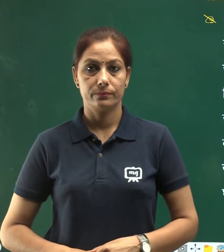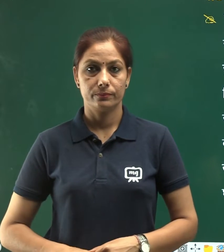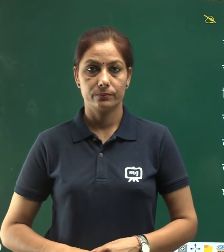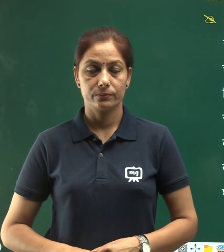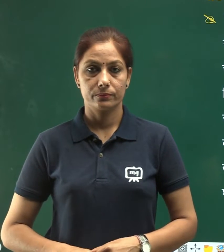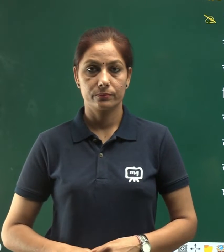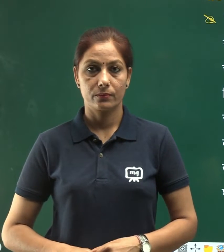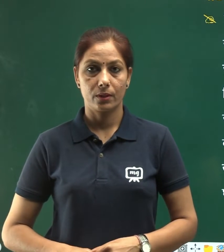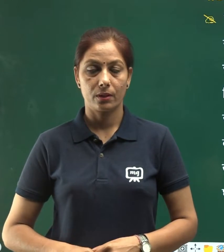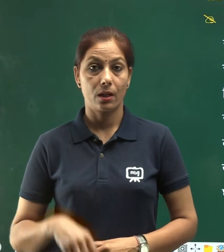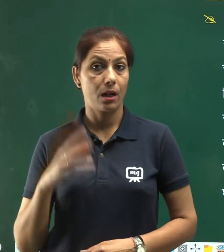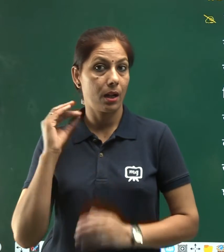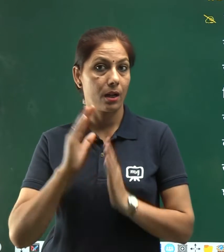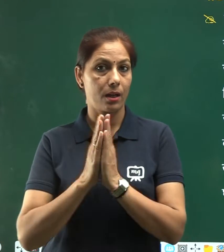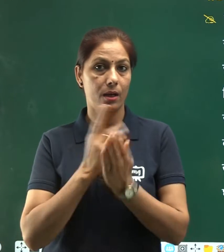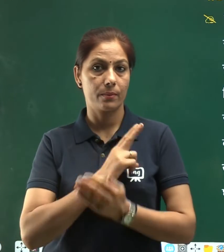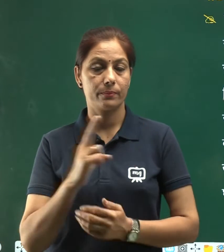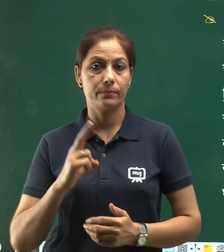पथेर पांचाली